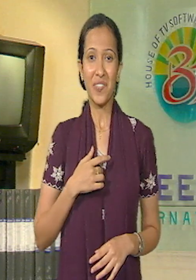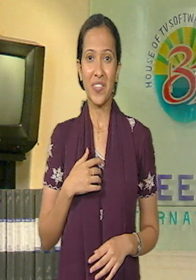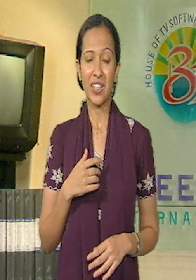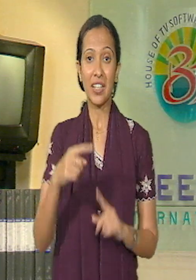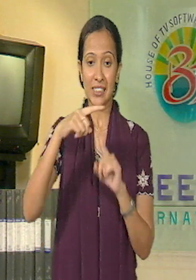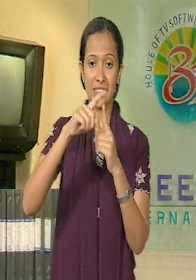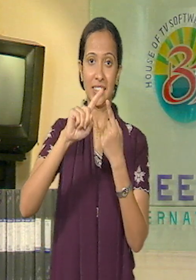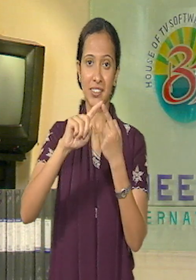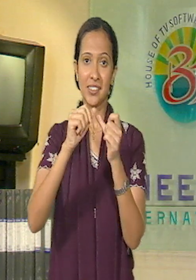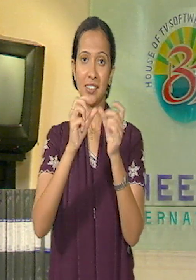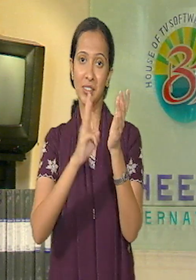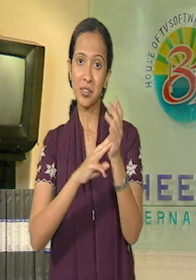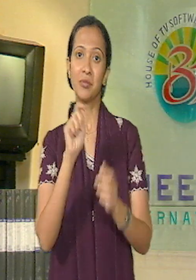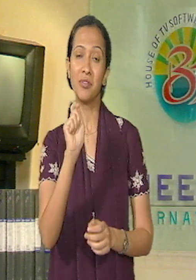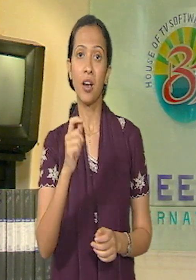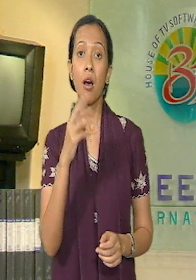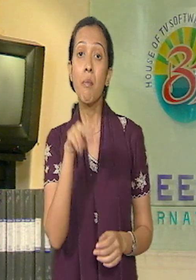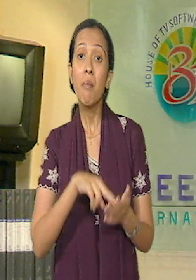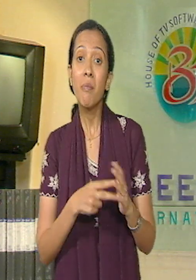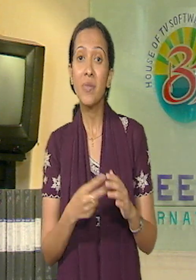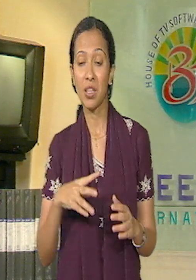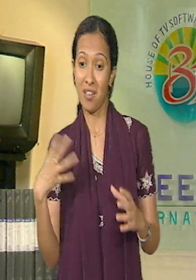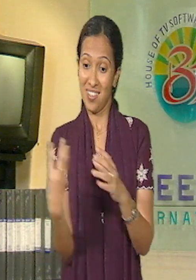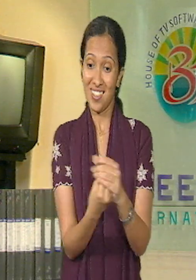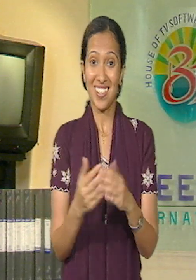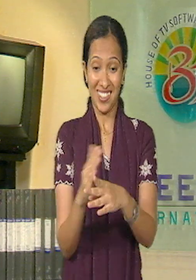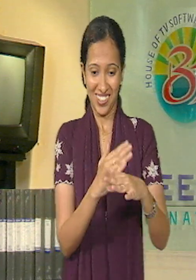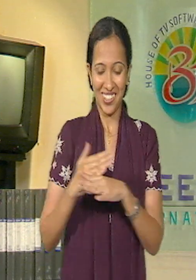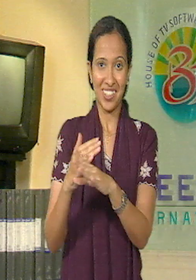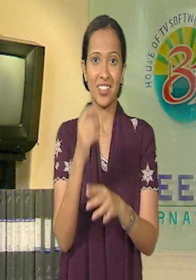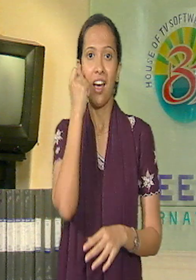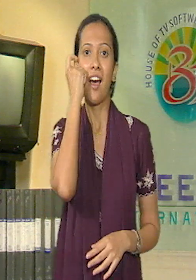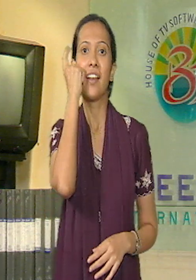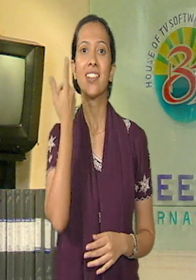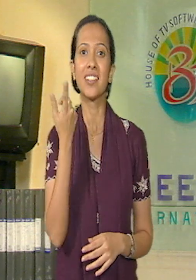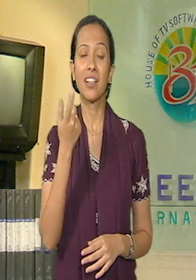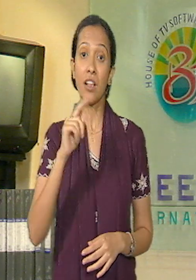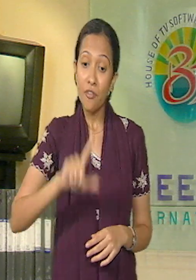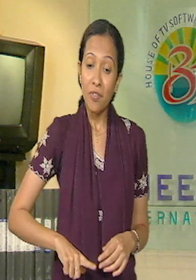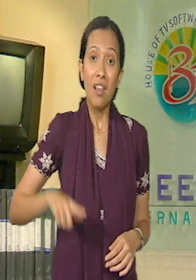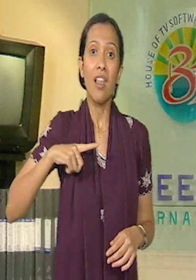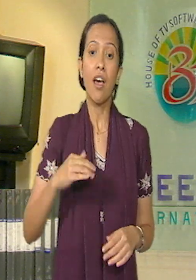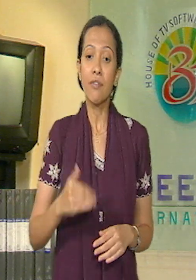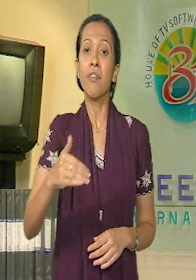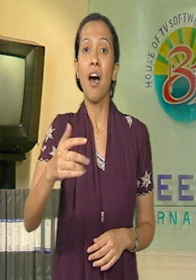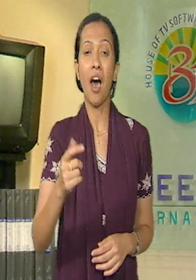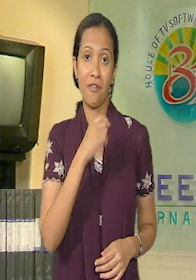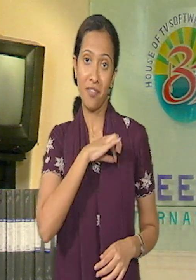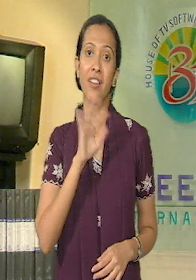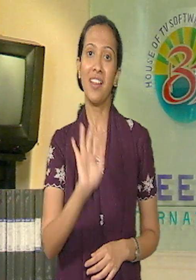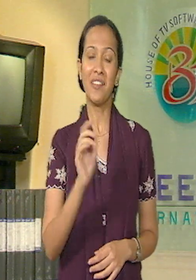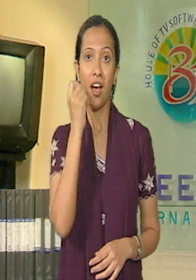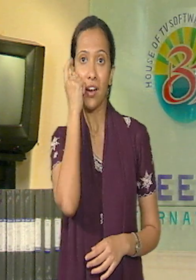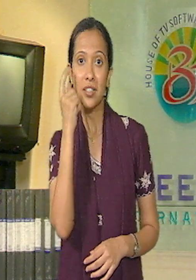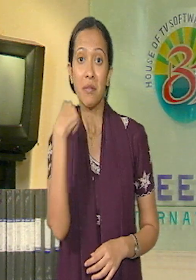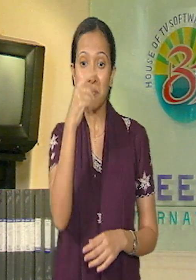की टीम वर्क, यानी कि मिलजुल कर काम करने की भावना पैदा होती है, जो आगे चलकर आपके जीवन में बहुत काम आती है और लोगों के